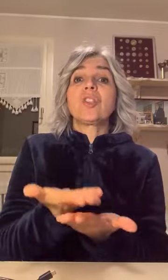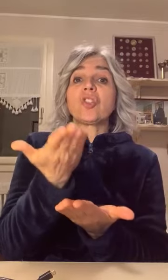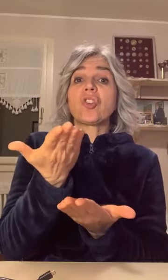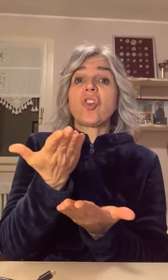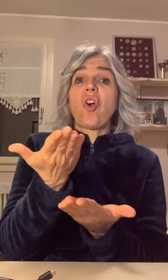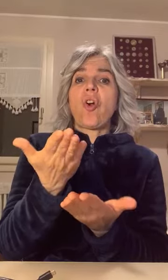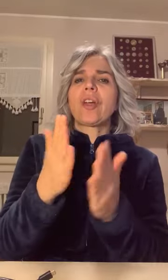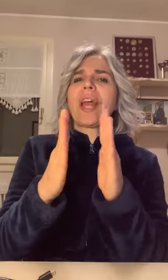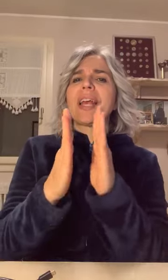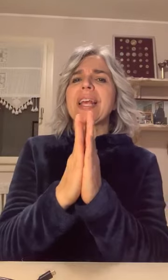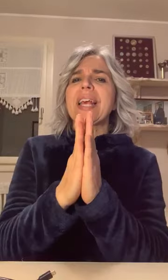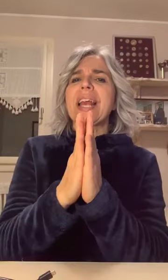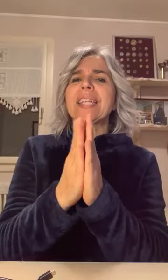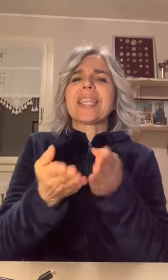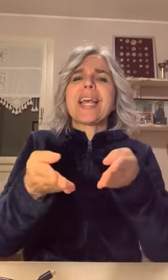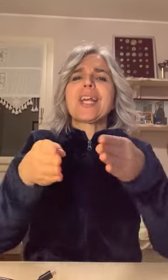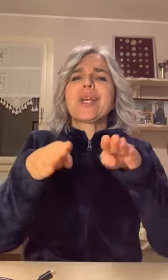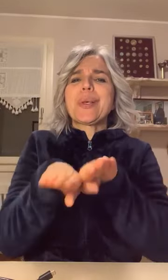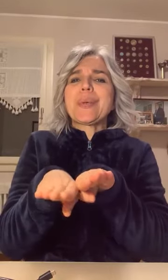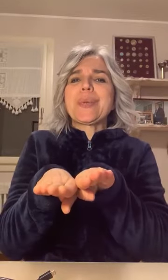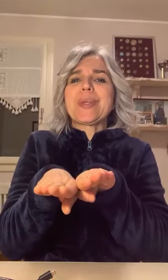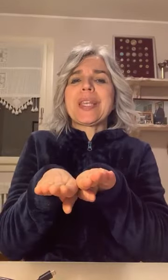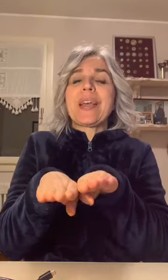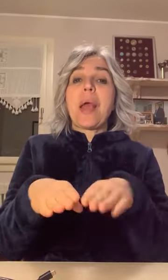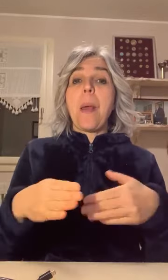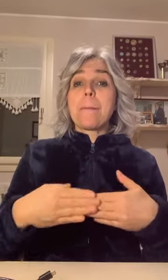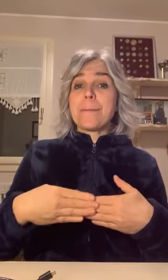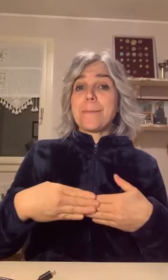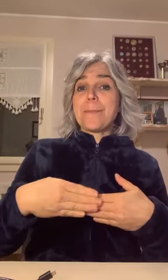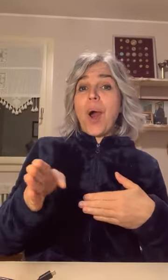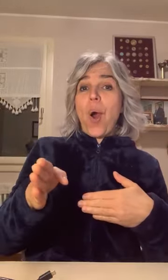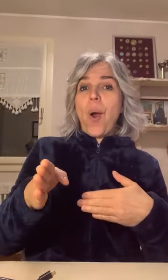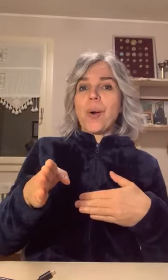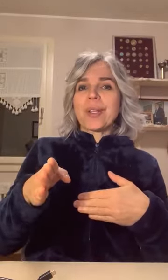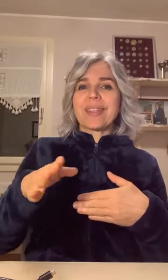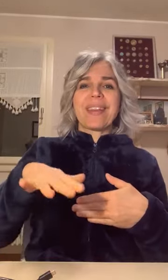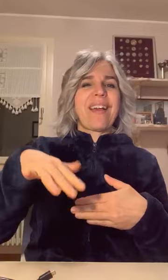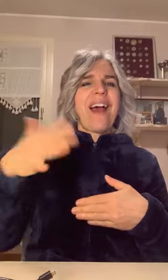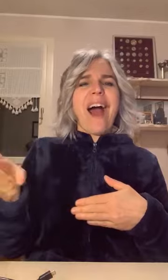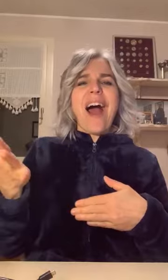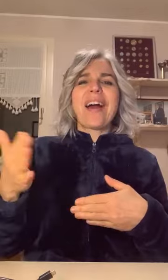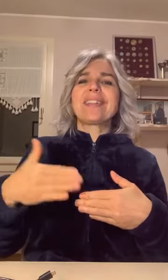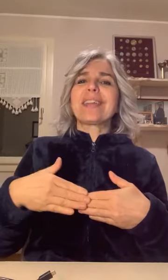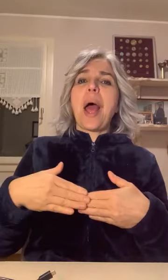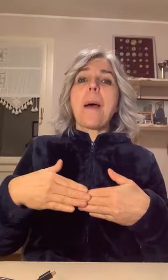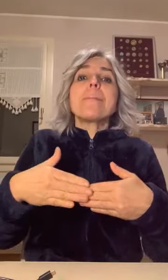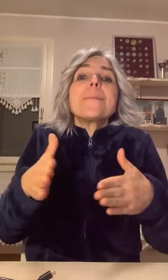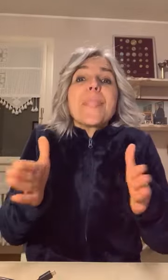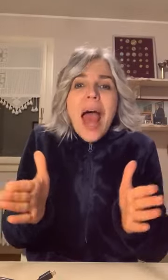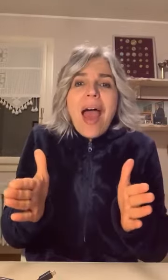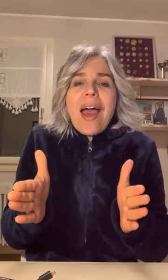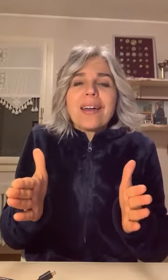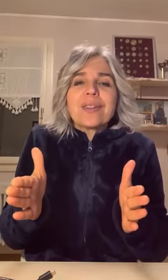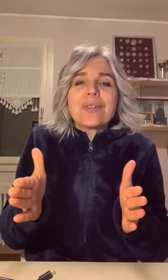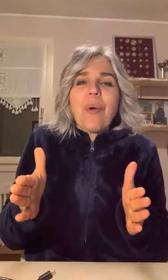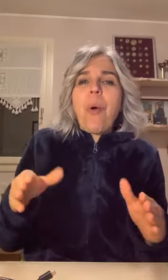altre porte, ha aperto la strada. A Napoli e anche in altri posti ci sono dei balconi, ci sono